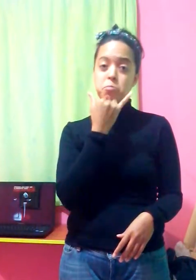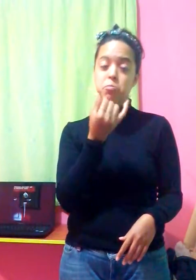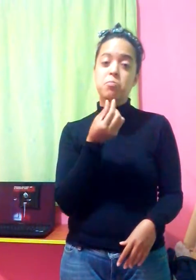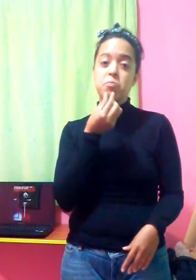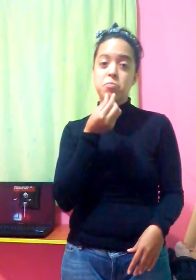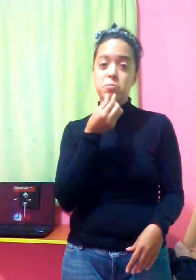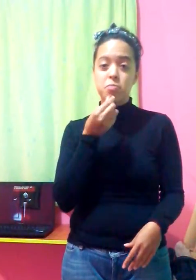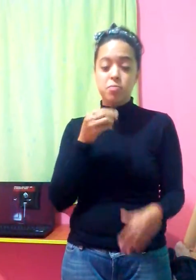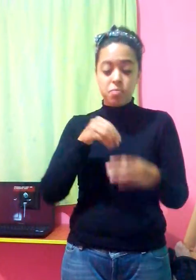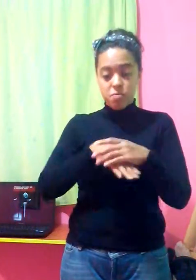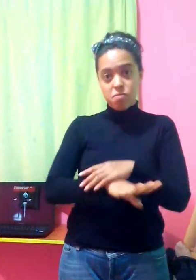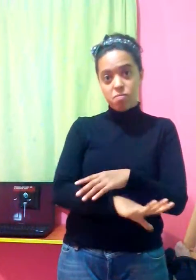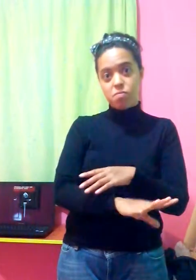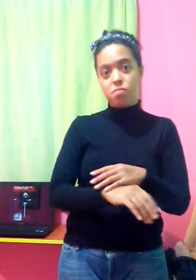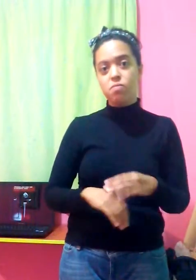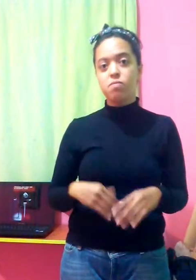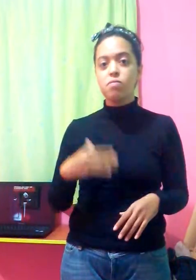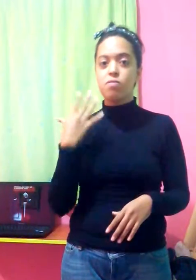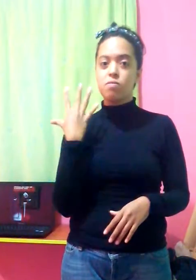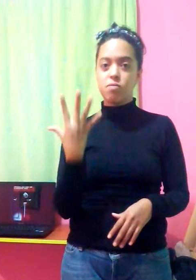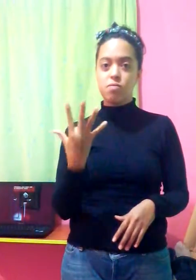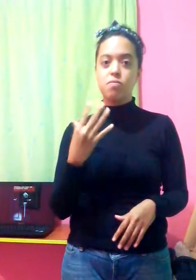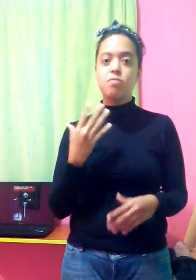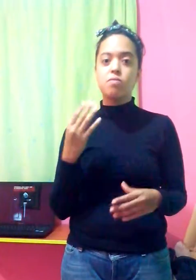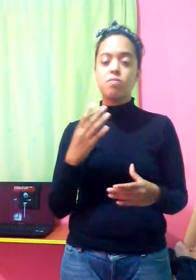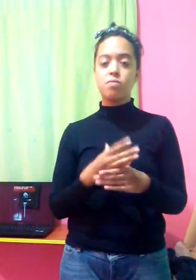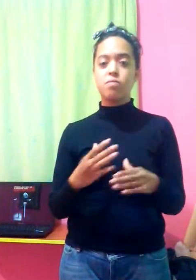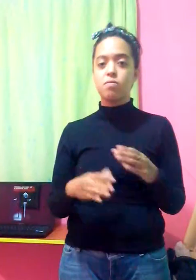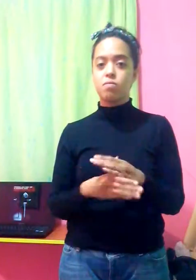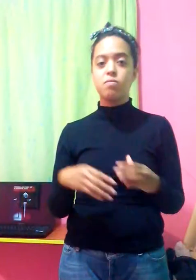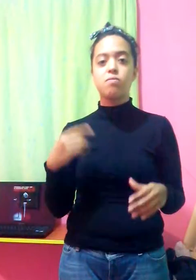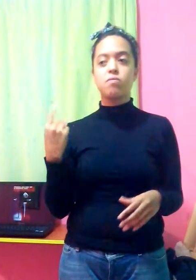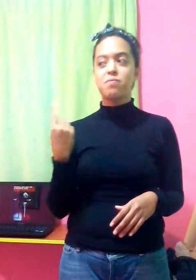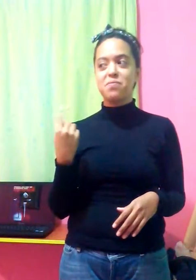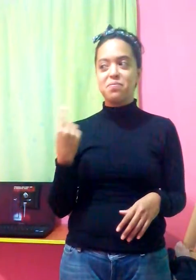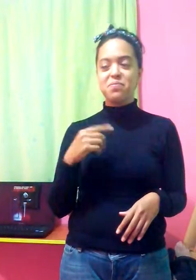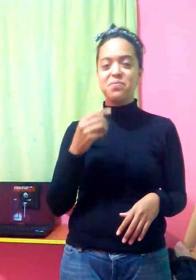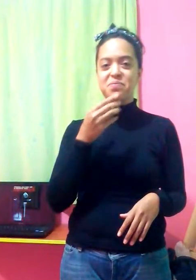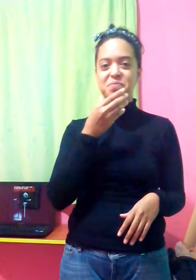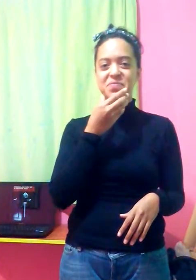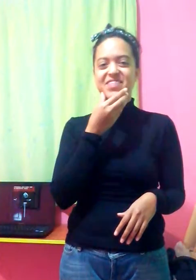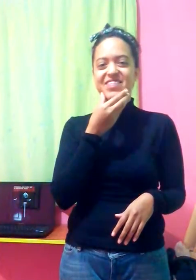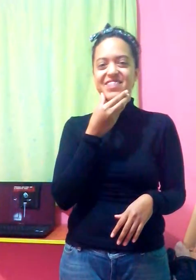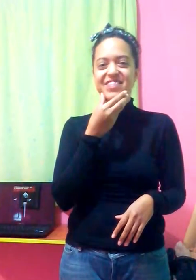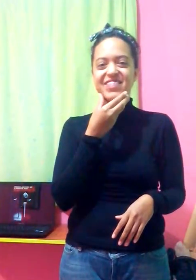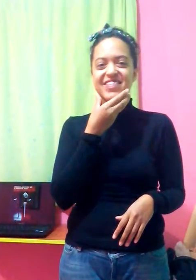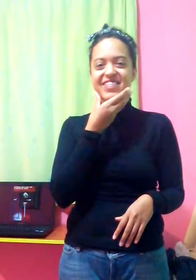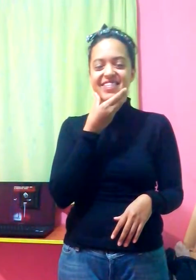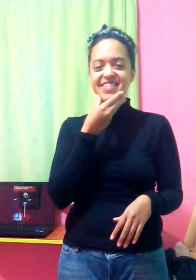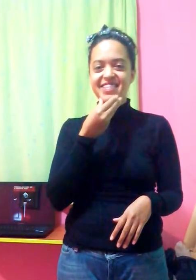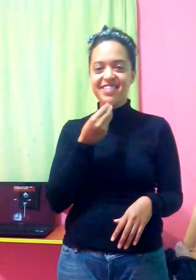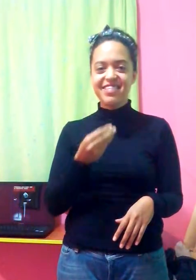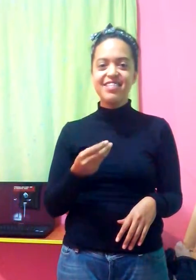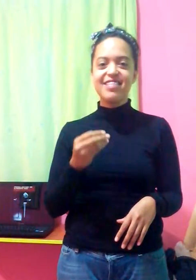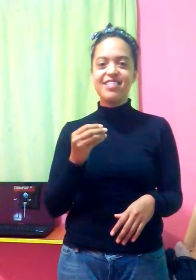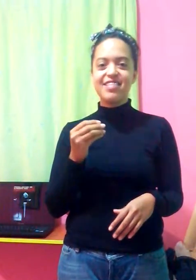Y la última, son cinco las cualidades que más admira un hombre en una dama y una dama en un caballero. Y las voy a compartir al final